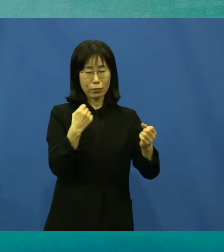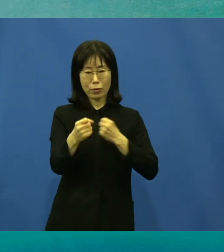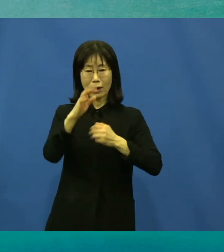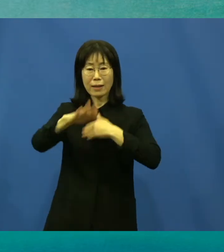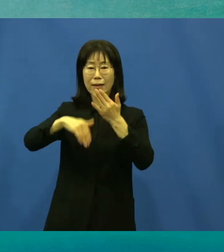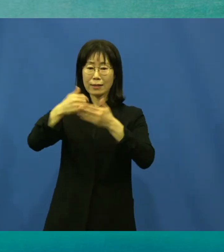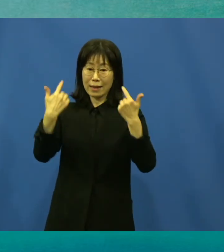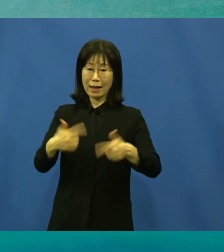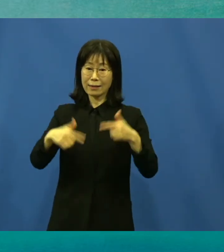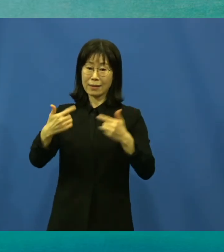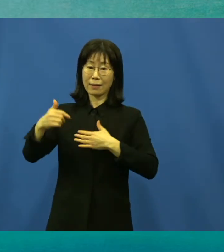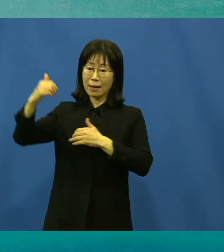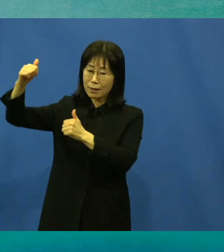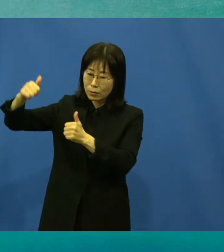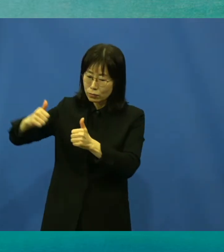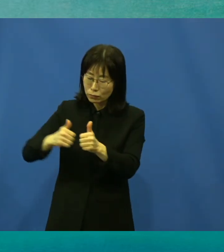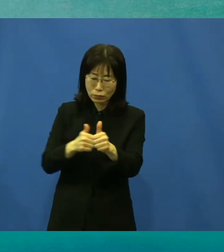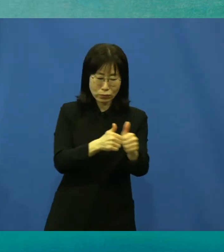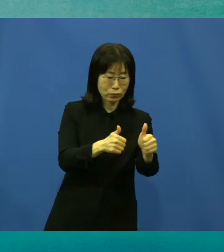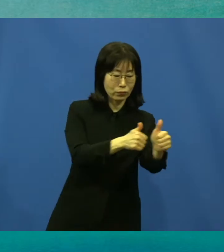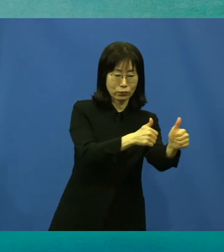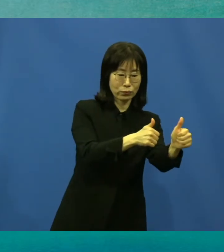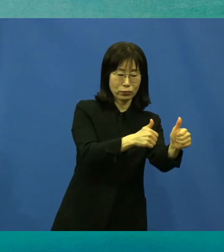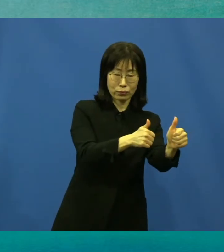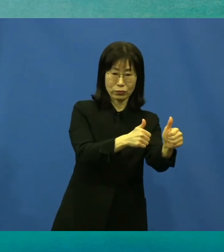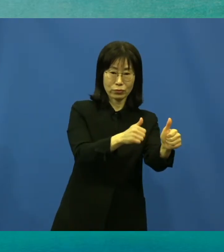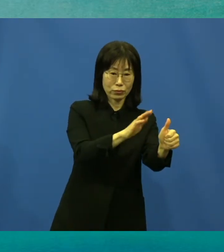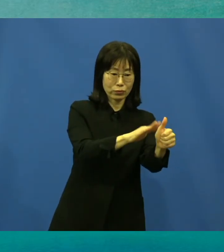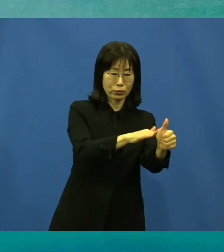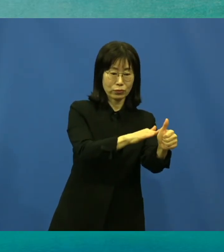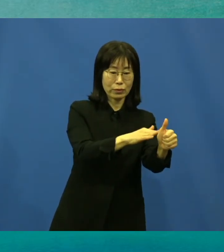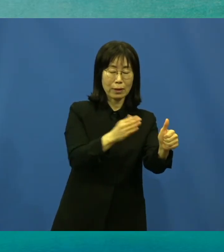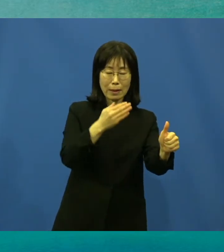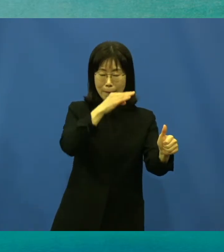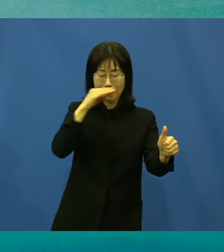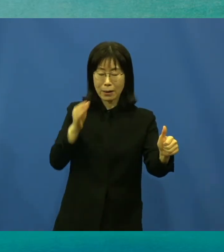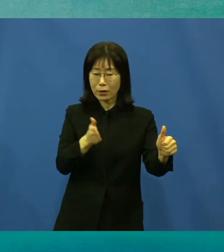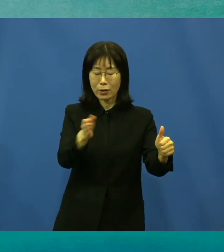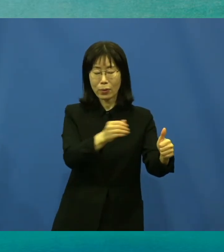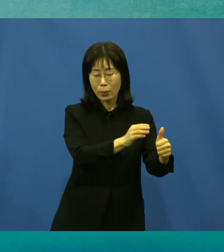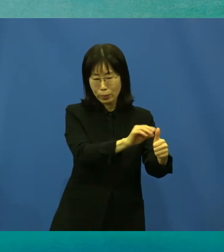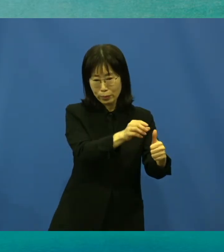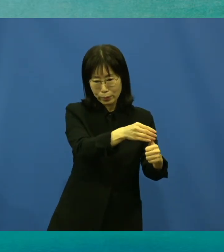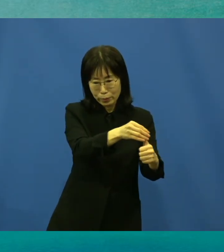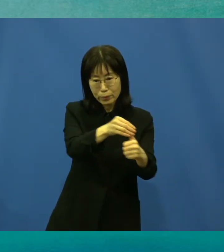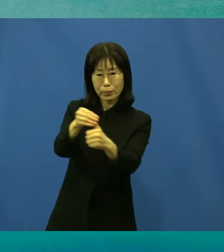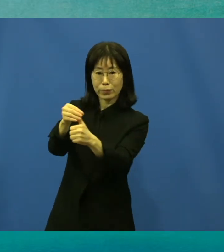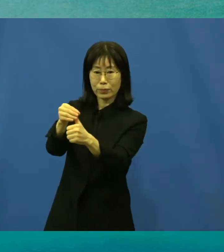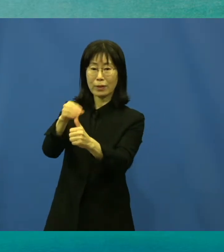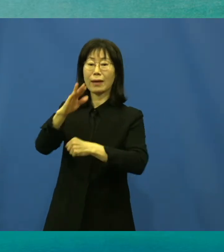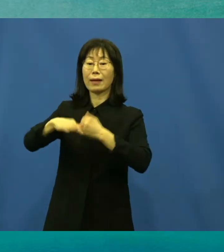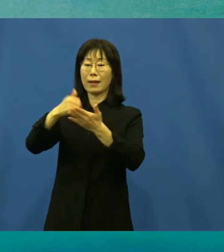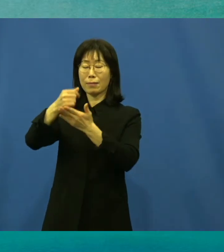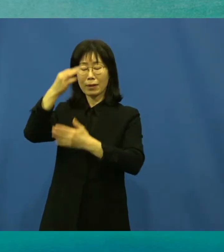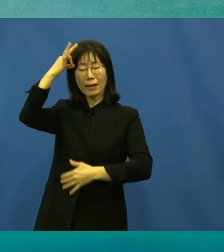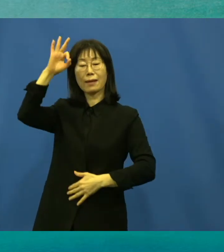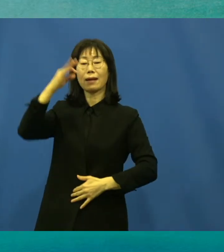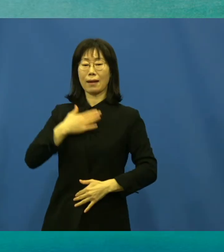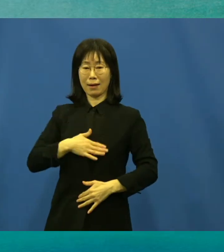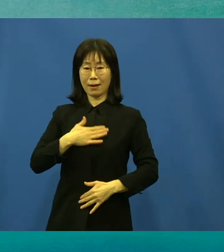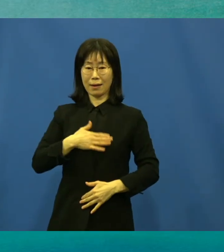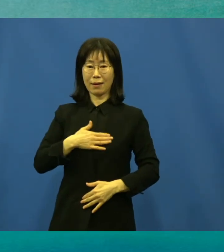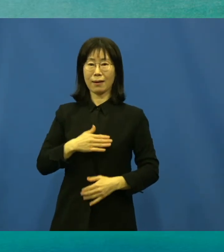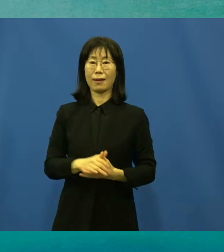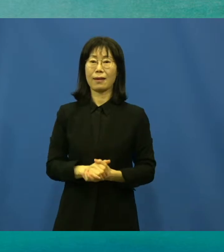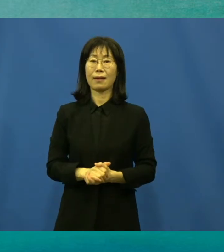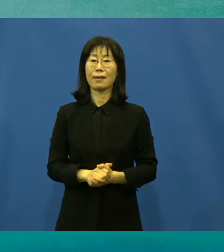나타난 요나의 변화입니다. 이제 마지막 10절이죠. 여호와께서, 그